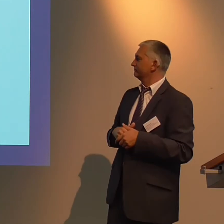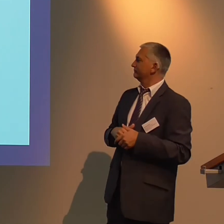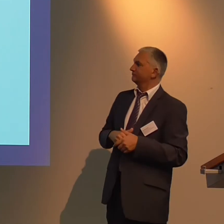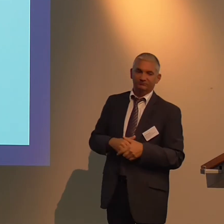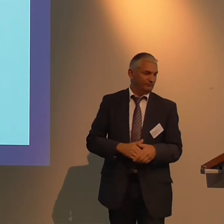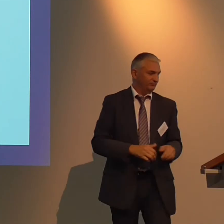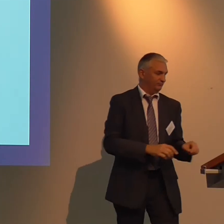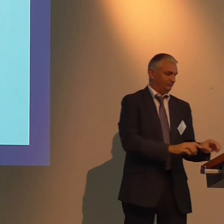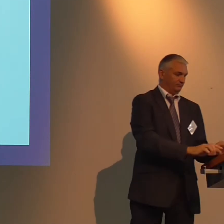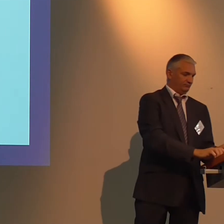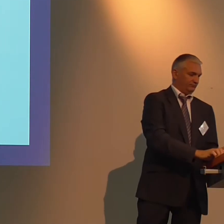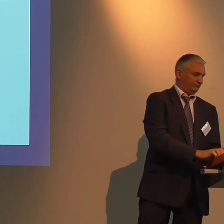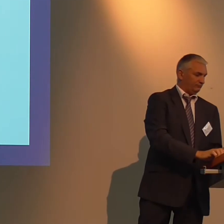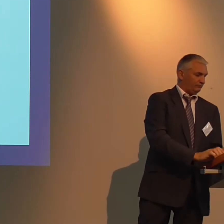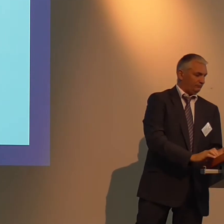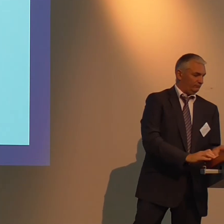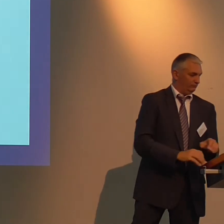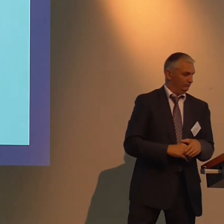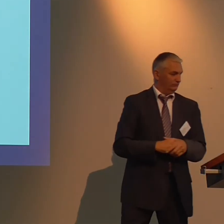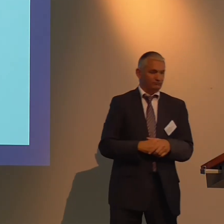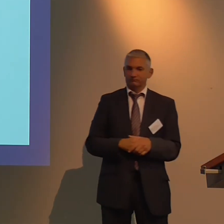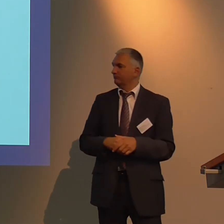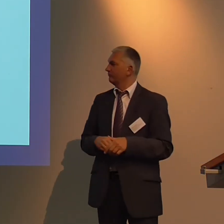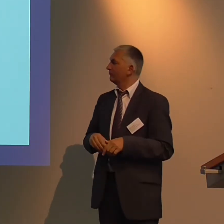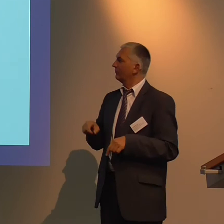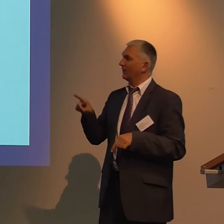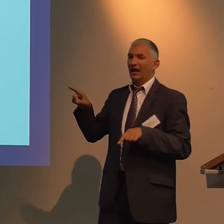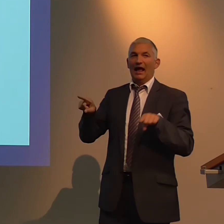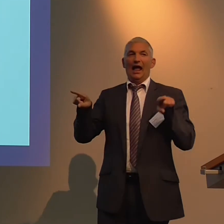Rundfunkanstalten nicht, aber es hat wirklich eine Verdoppelung der Untertitelquote gegeben.